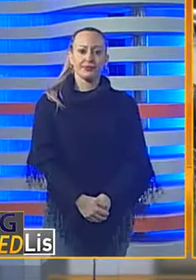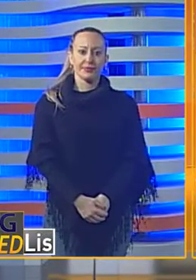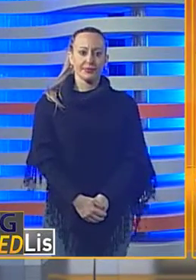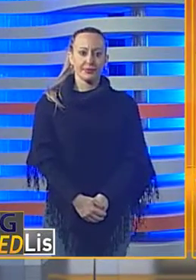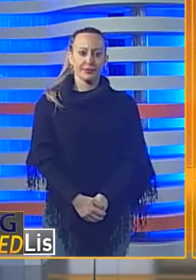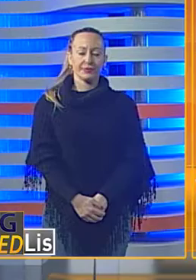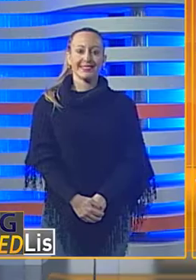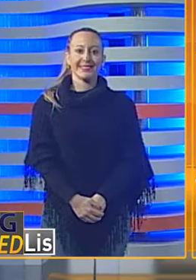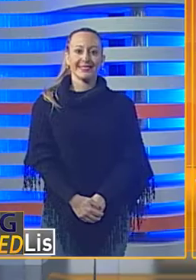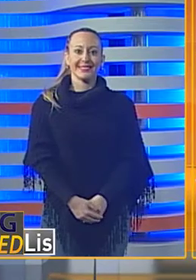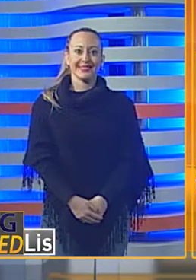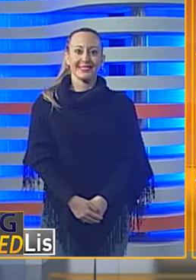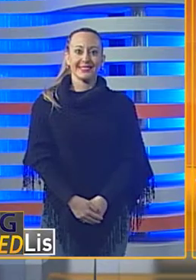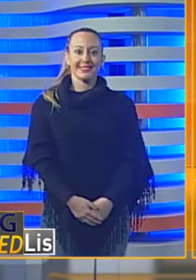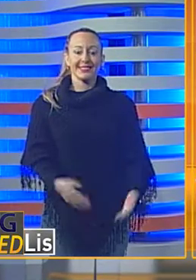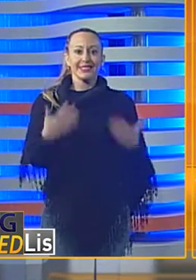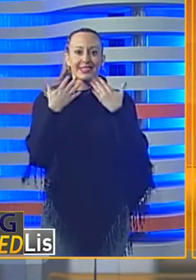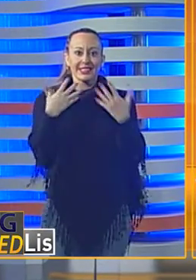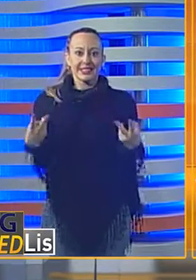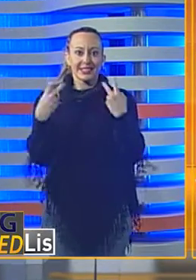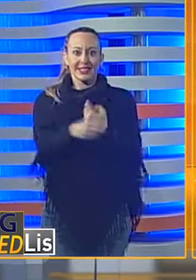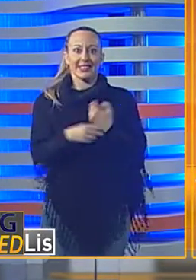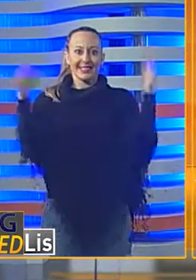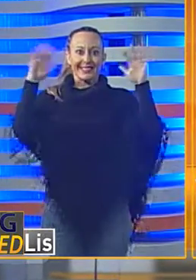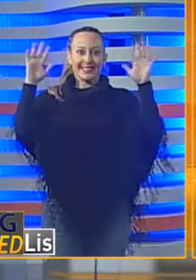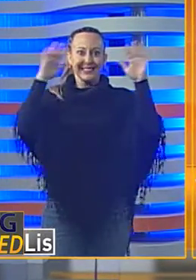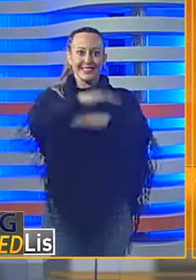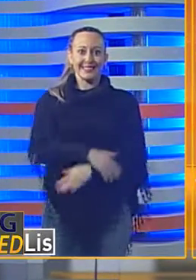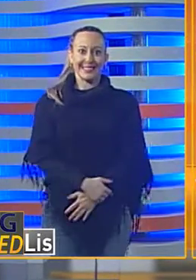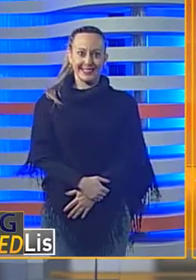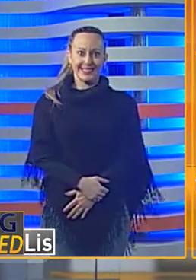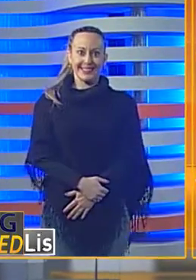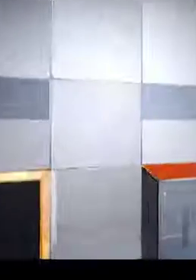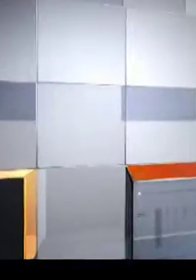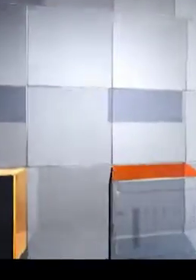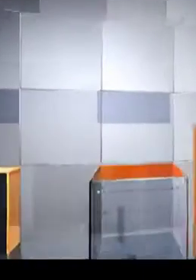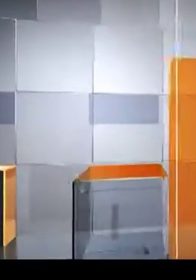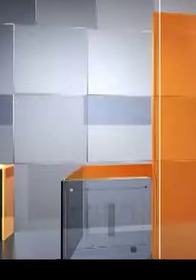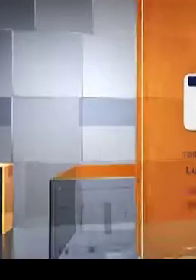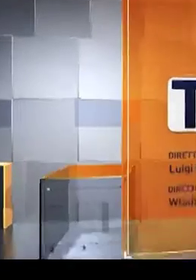Per il TG Med List è tutto, arrivederci.